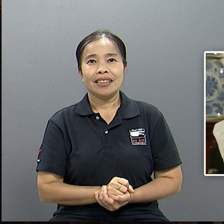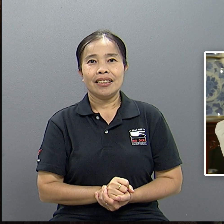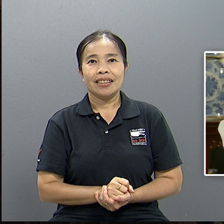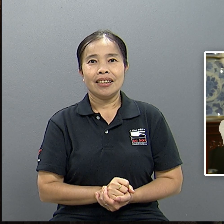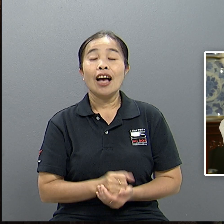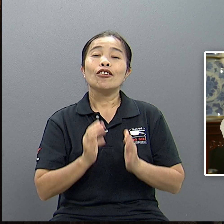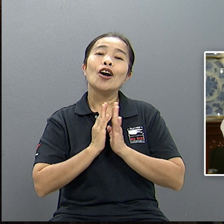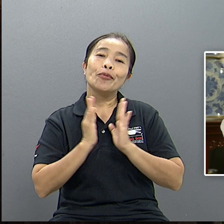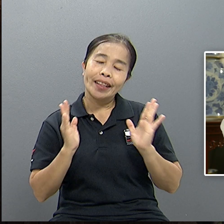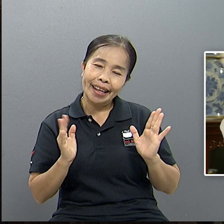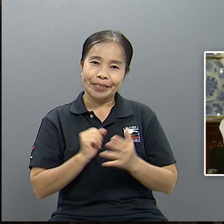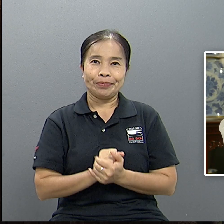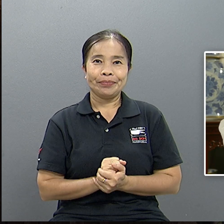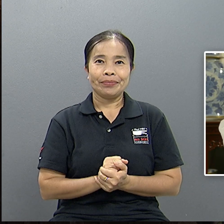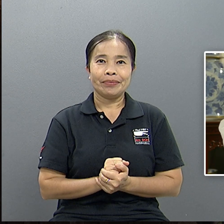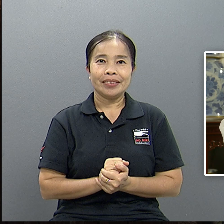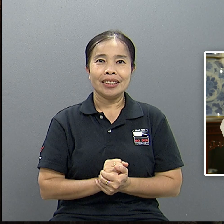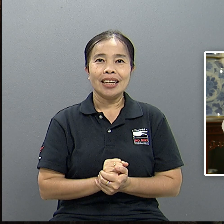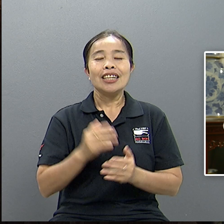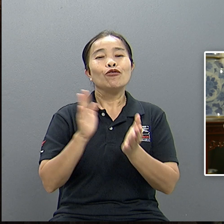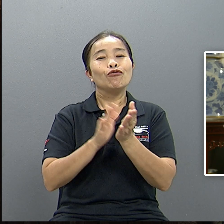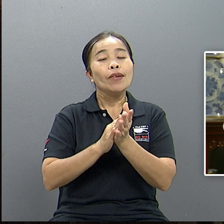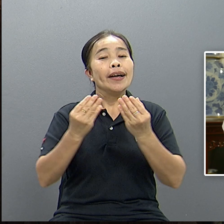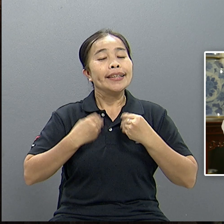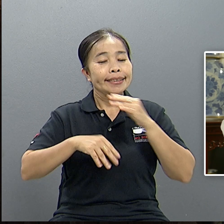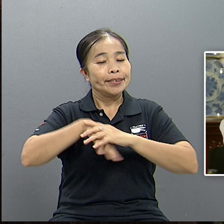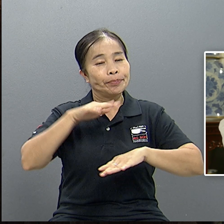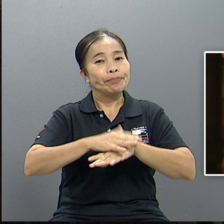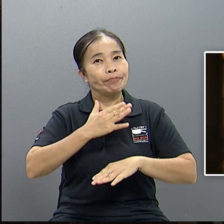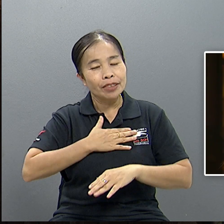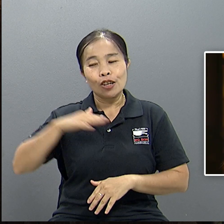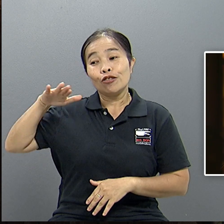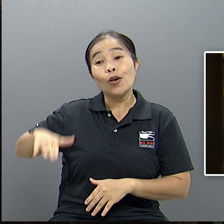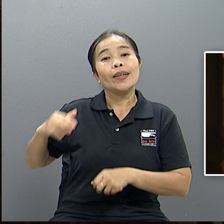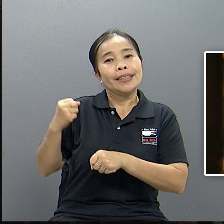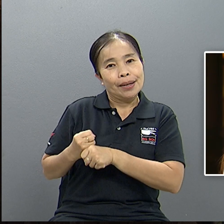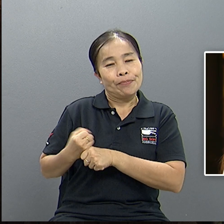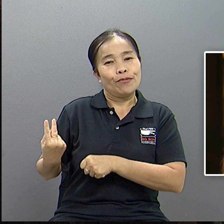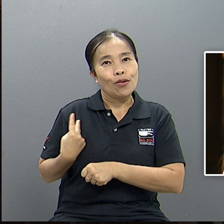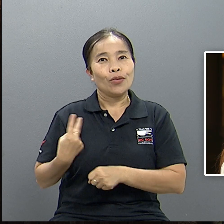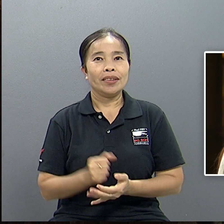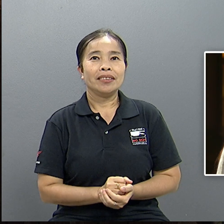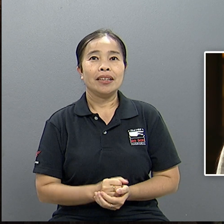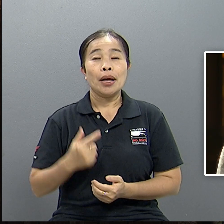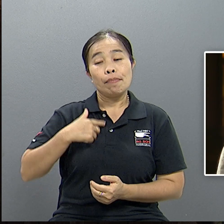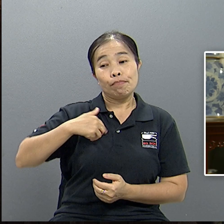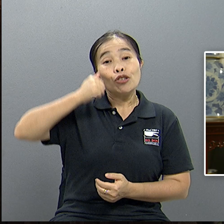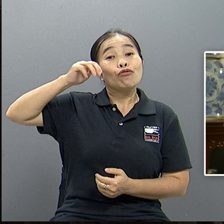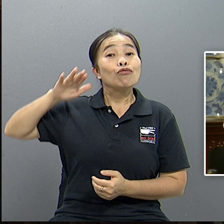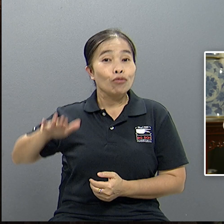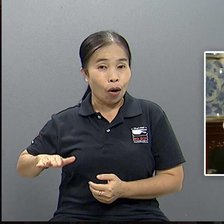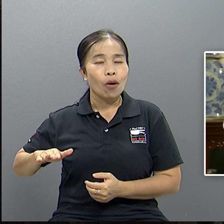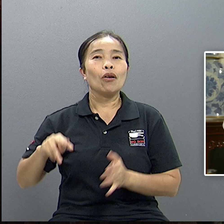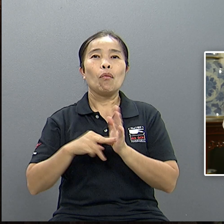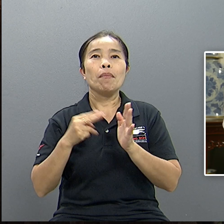ขอบพระคุณมากๆเลยนะคะที่ชื่นชมฝีมือของฉันกับน้องอ่อนเราเป็นพี่น้องกันก็ต้